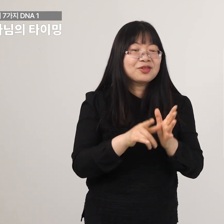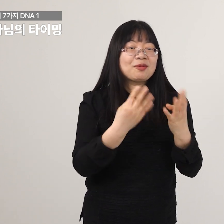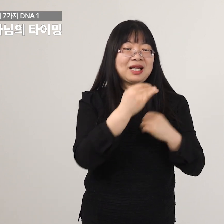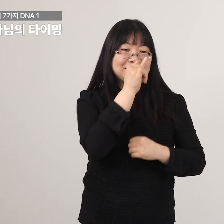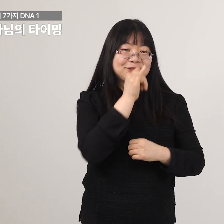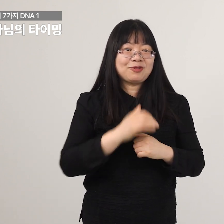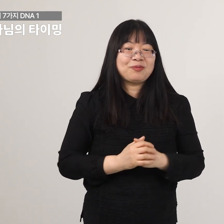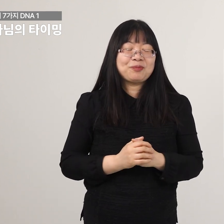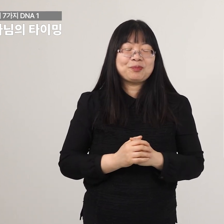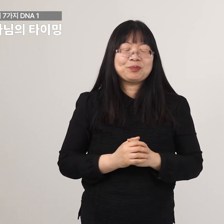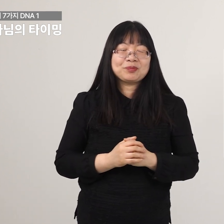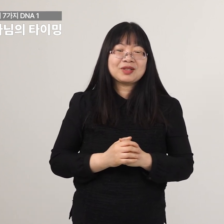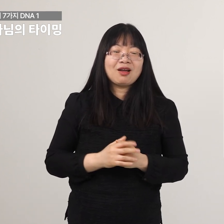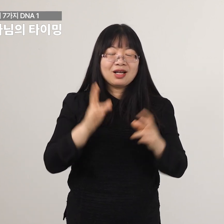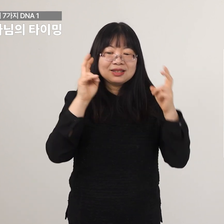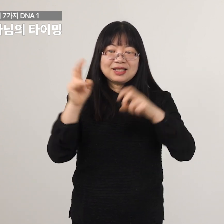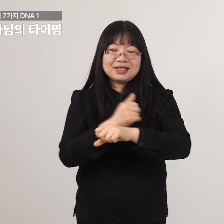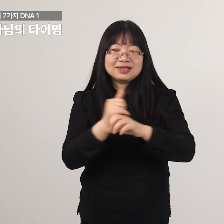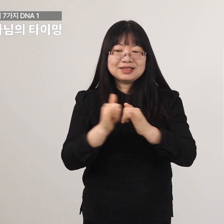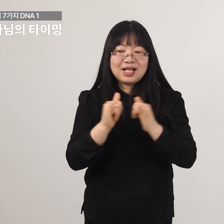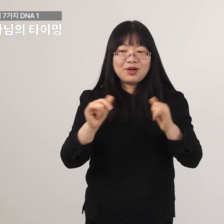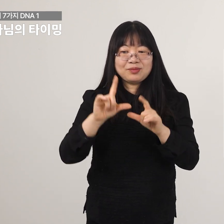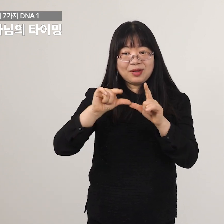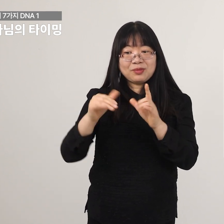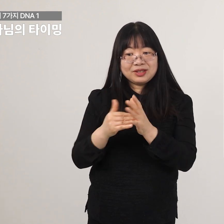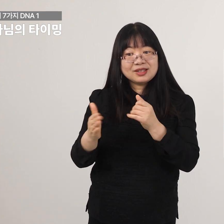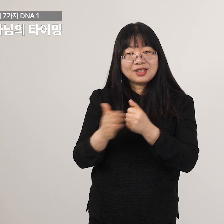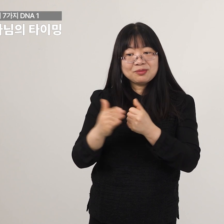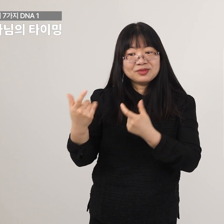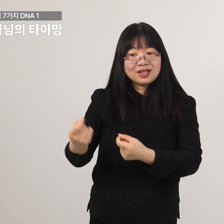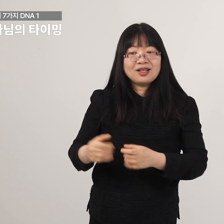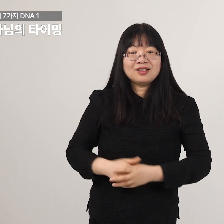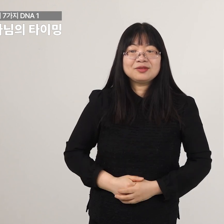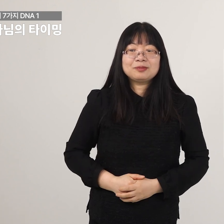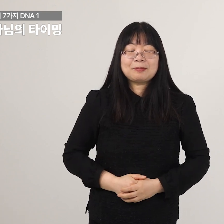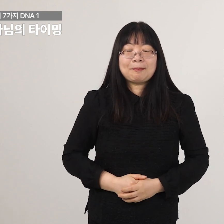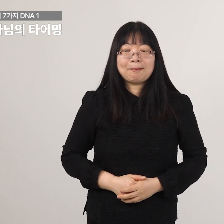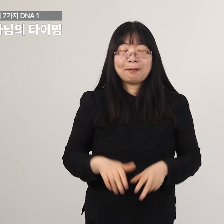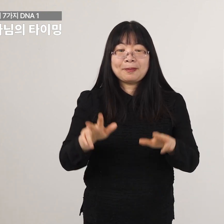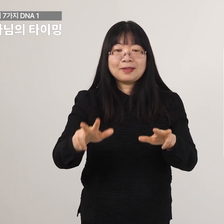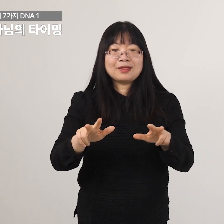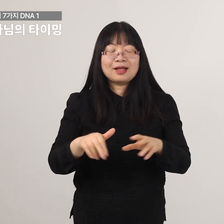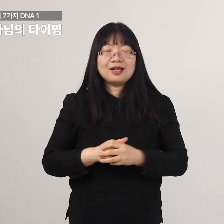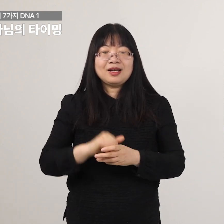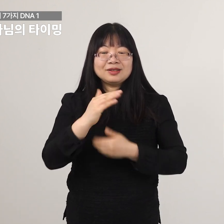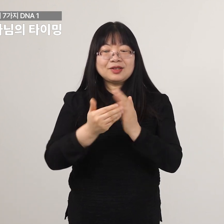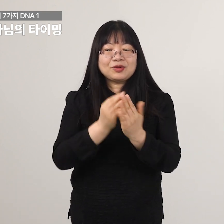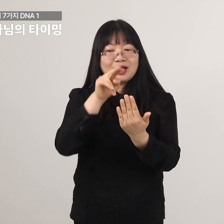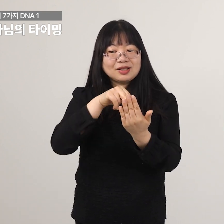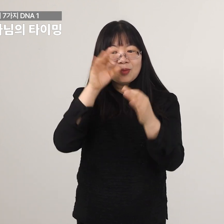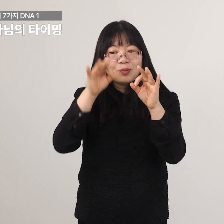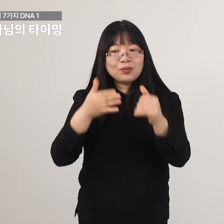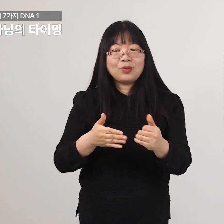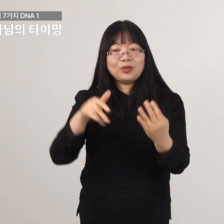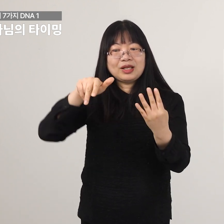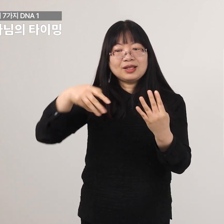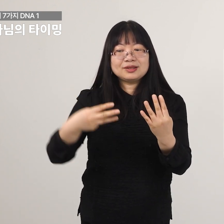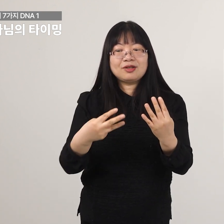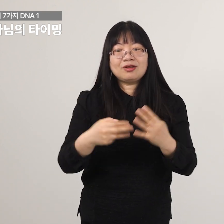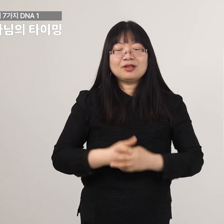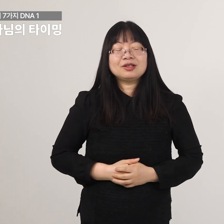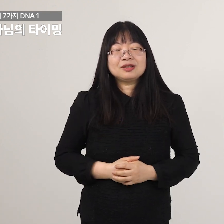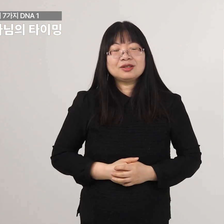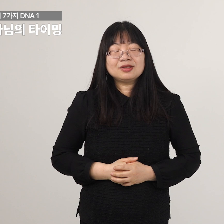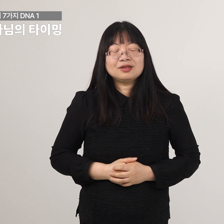뭐 직장 다니는 분들이 대부분이니까. 자, 그 다음에 이제 성경을 보십시다. 4절.